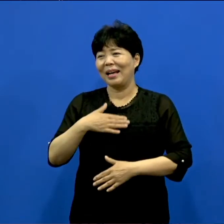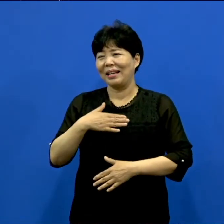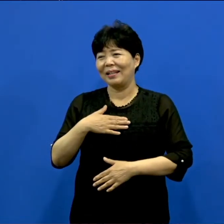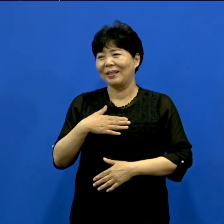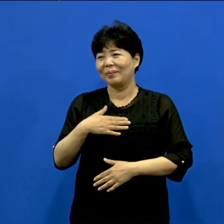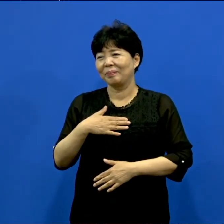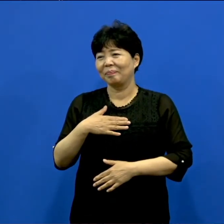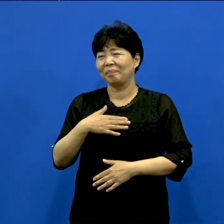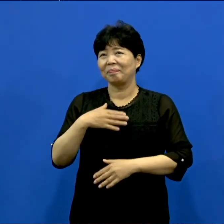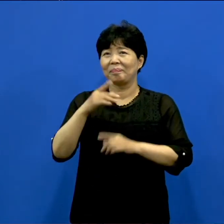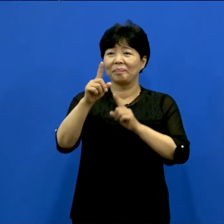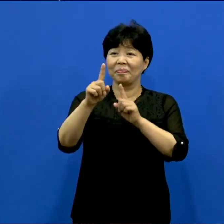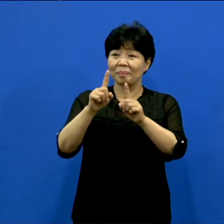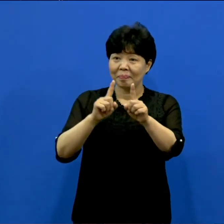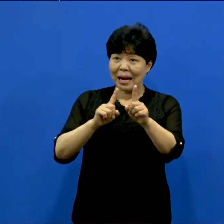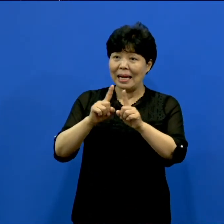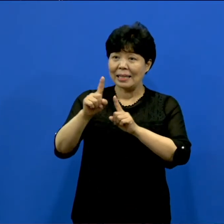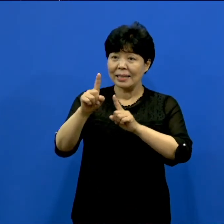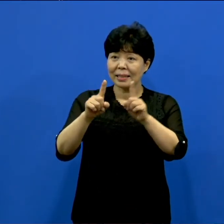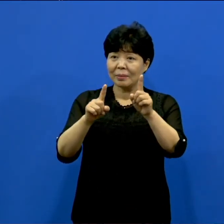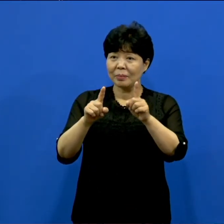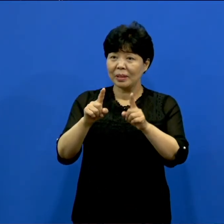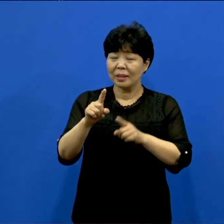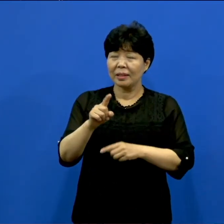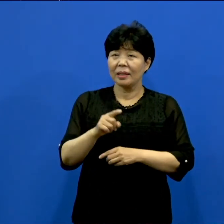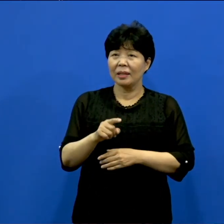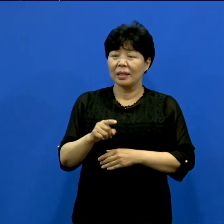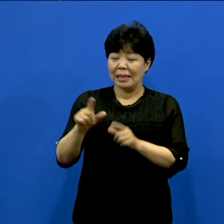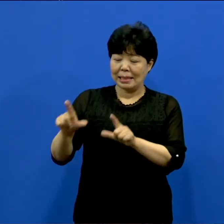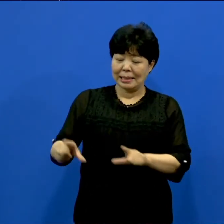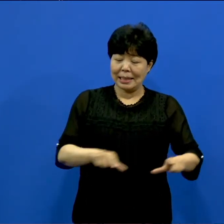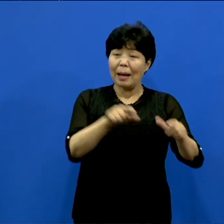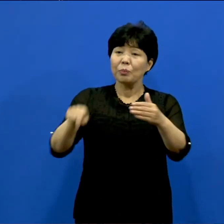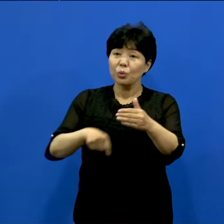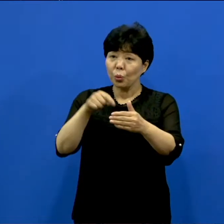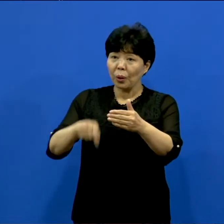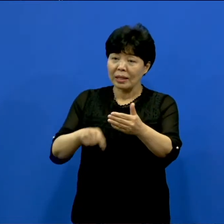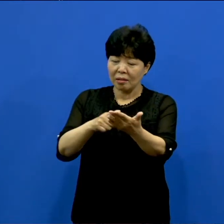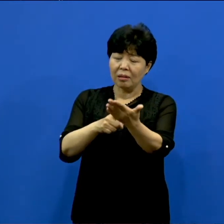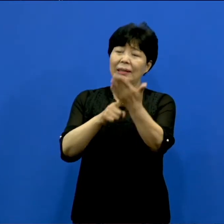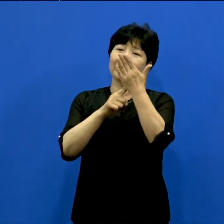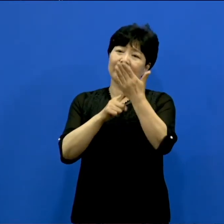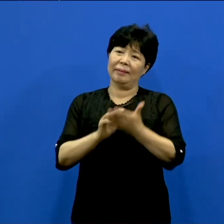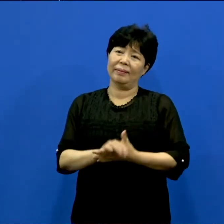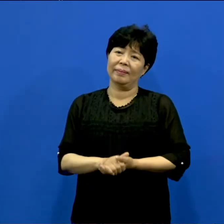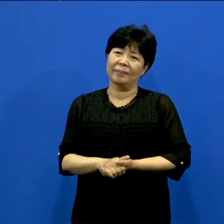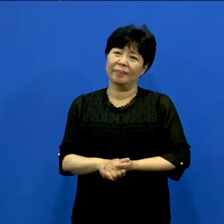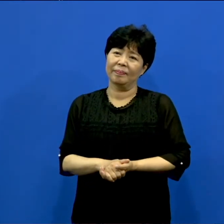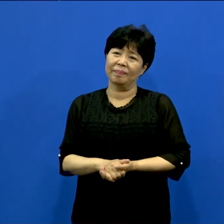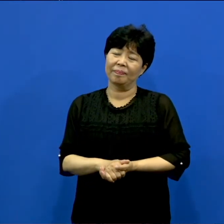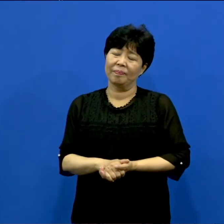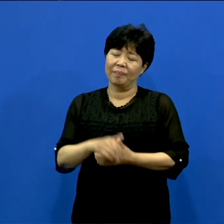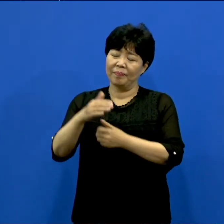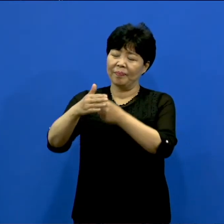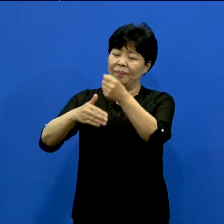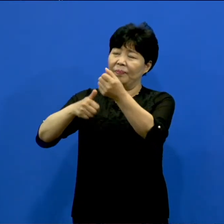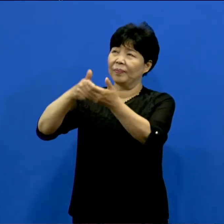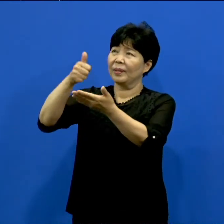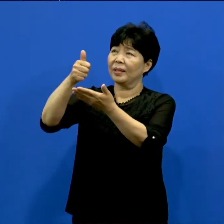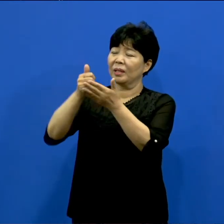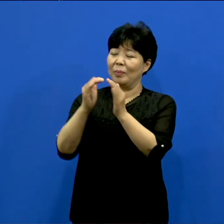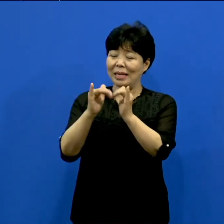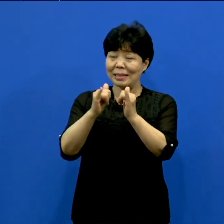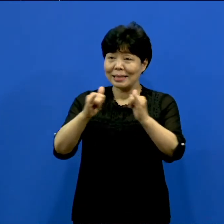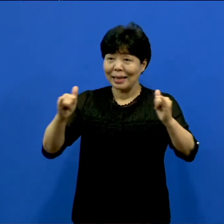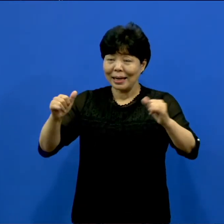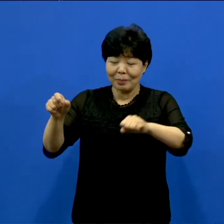말씀이 현실이 된다는 걸 믿는 거죠. 그걸 경험한 것입니다. 그래서 그 하나님의 사람들의